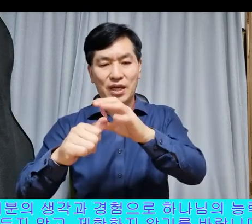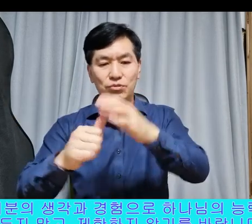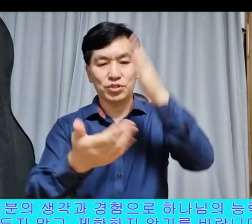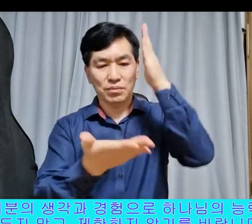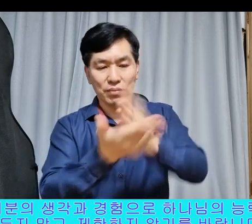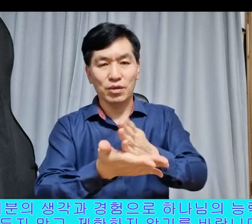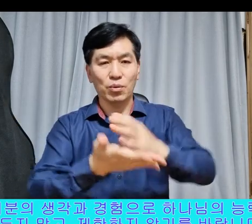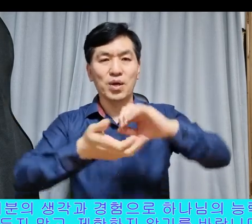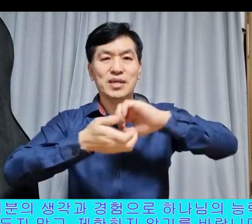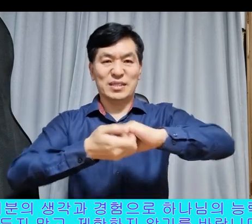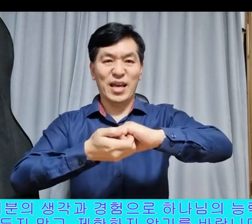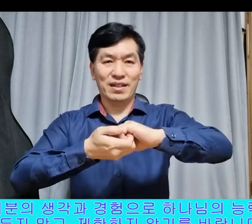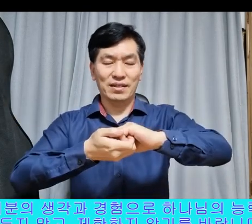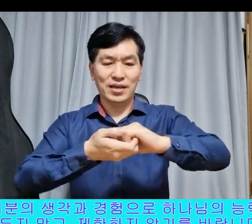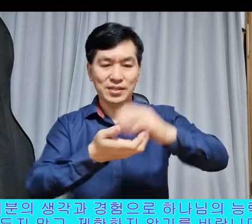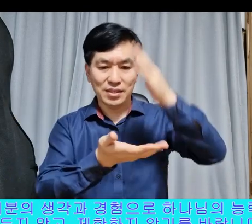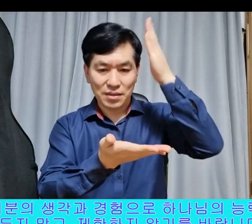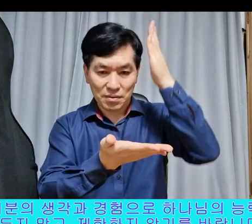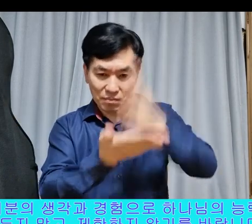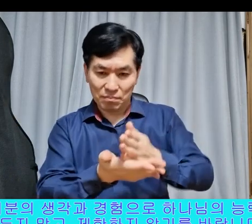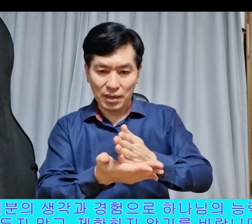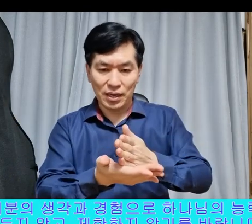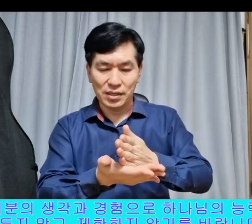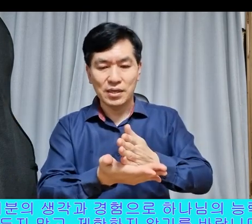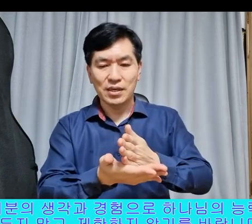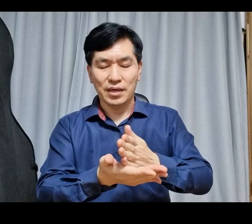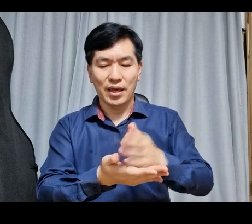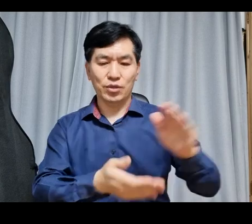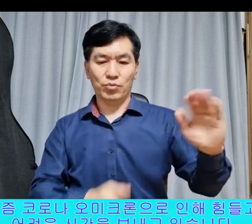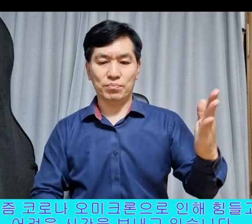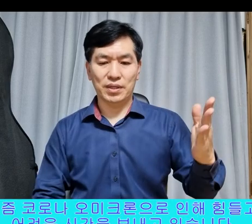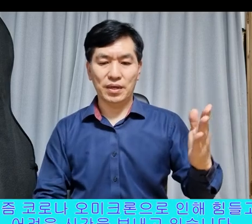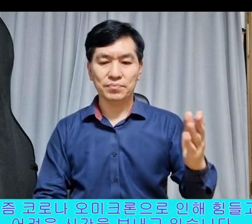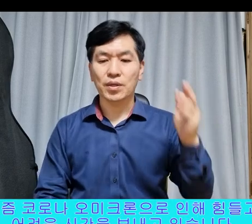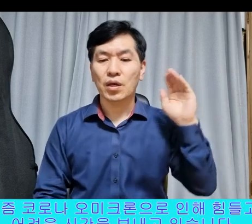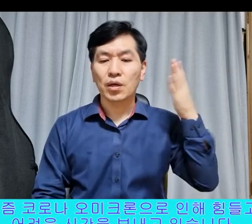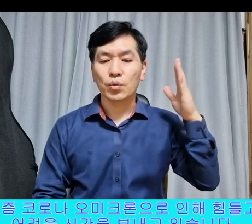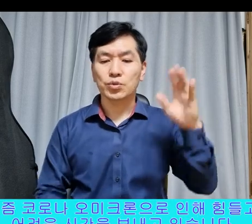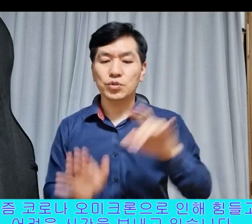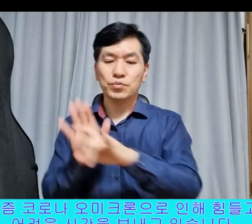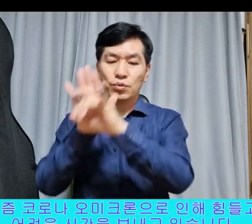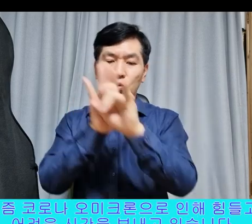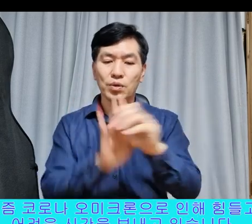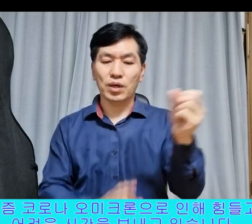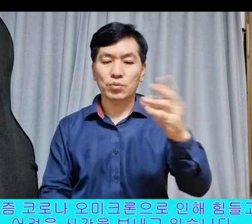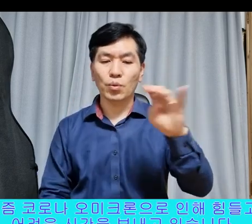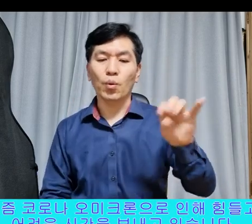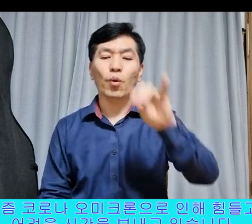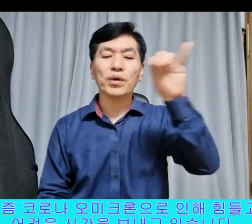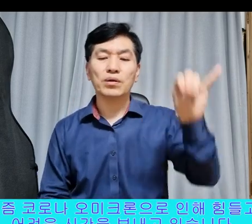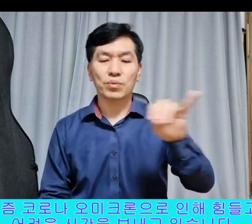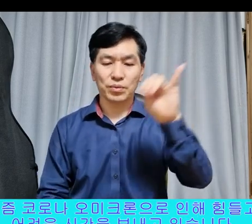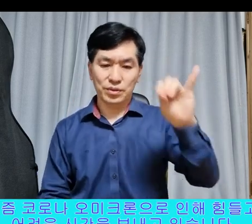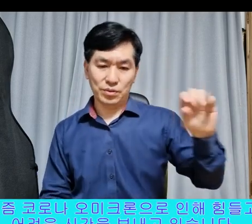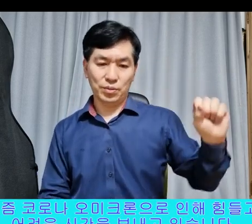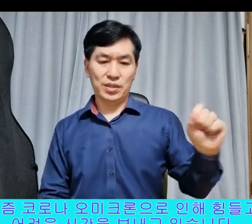가두지 말고 제한하지 말아야 됩니다. 요즘 코로나 또 오미크론으로